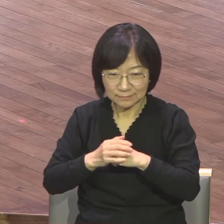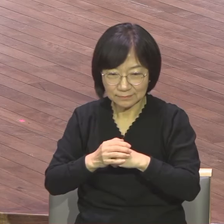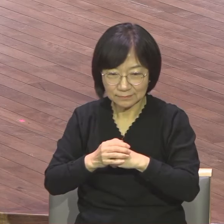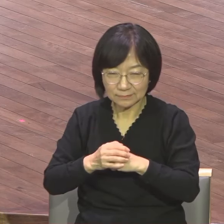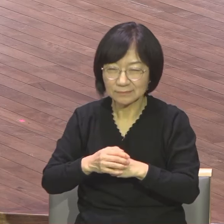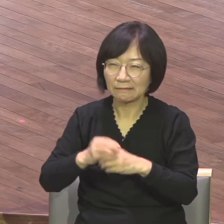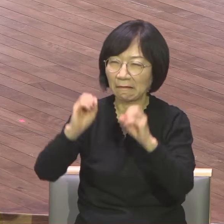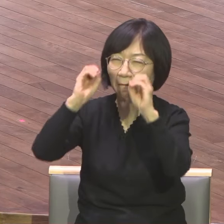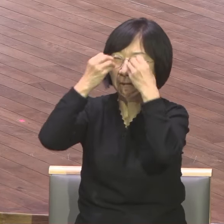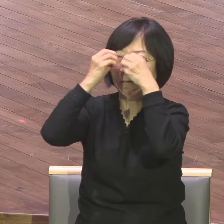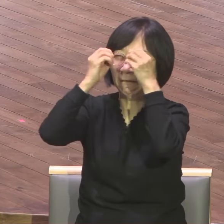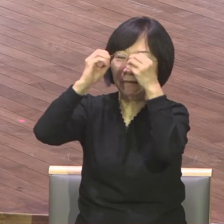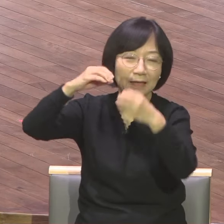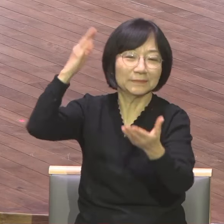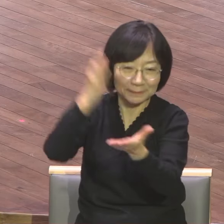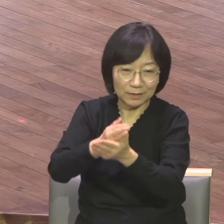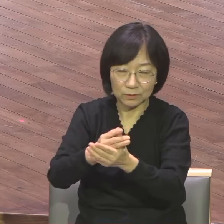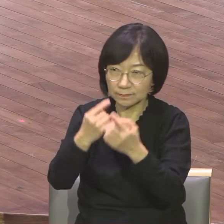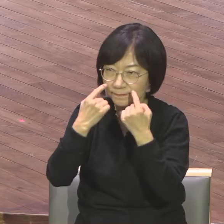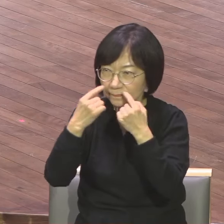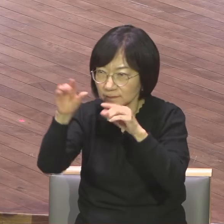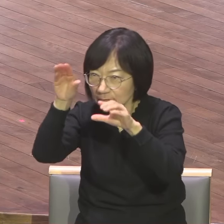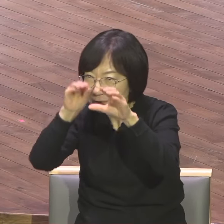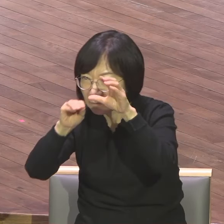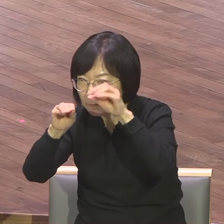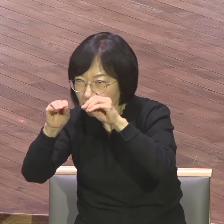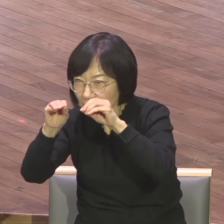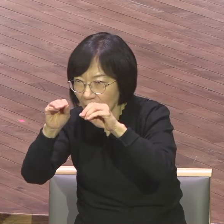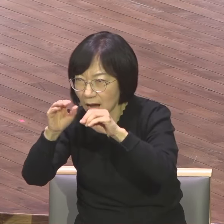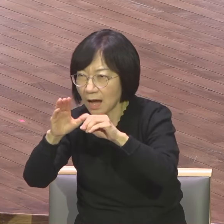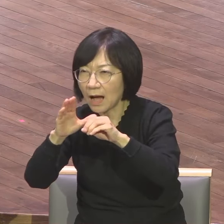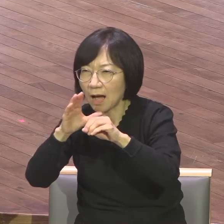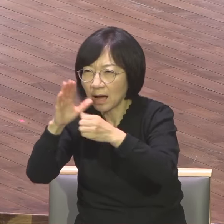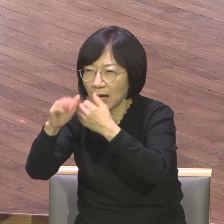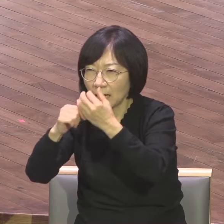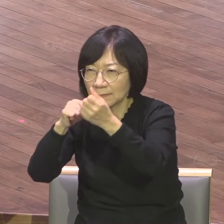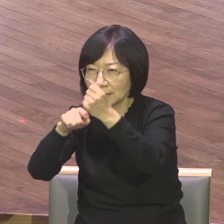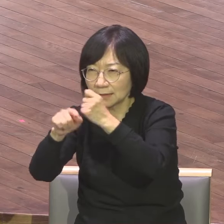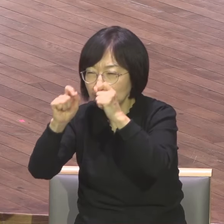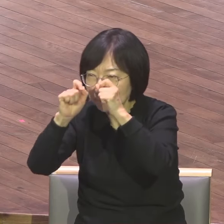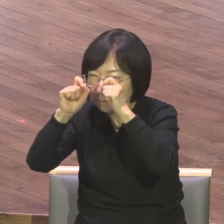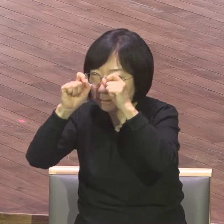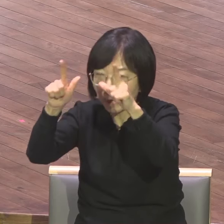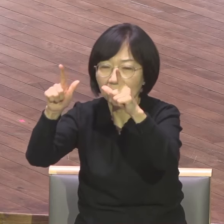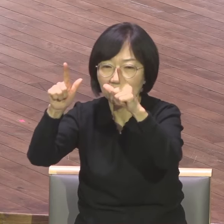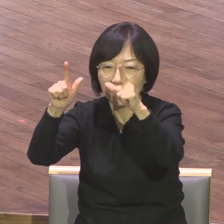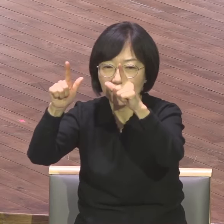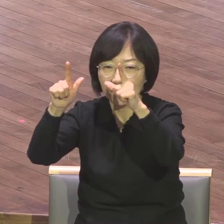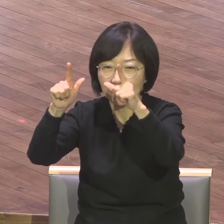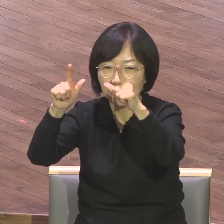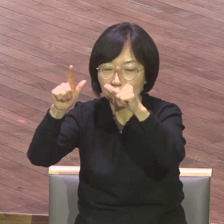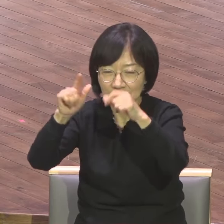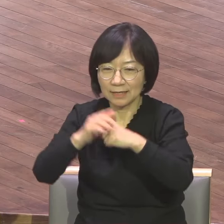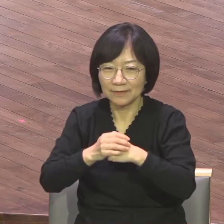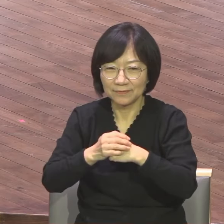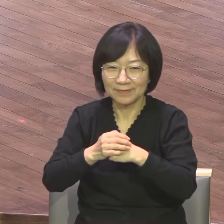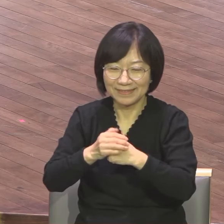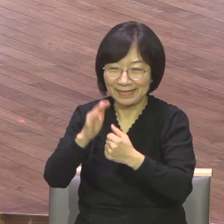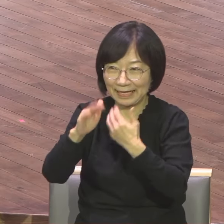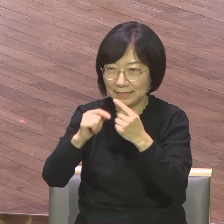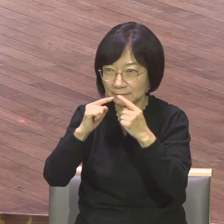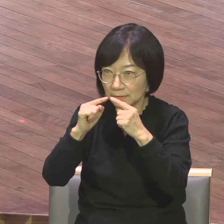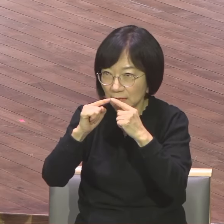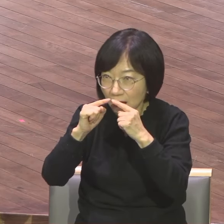음성, 말씀을 들을 때 하나님의 뜻을 깨닫는 그 음성. 여러분이 하나님의 음성을 어떻게 듣습니까?